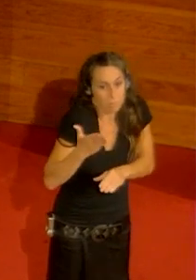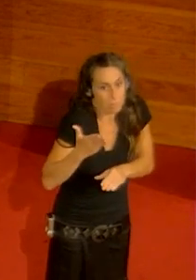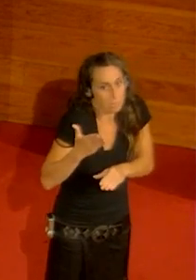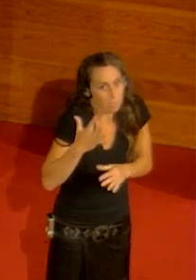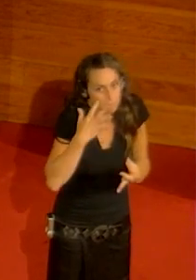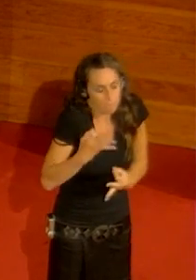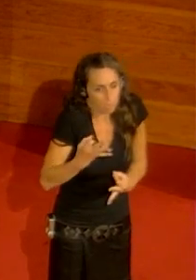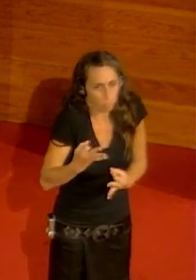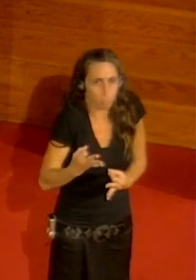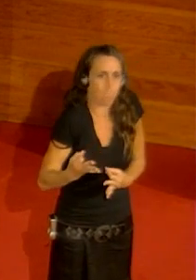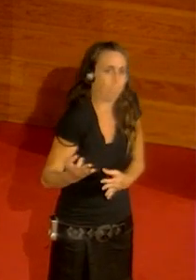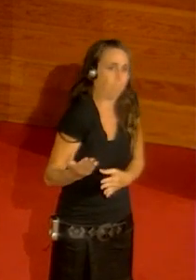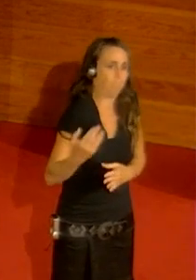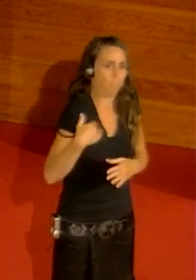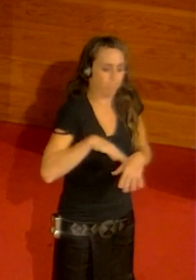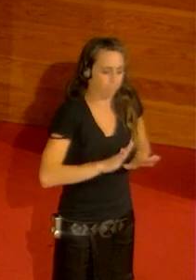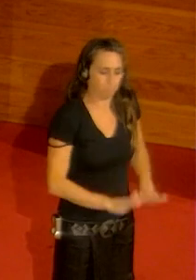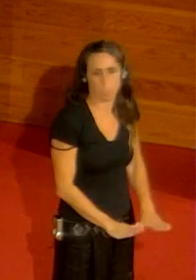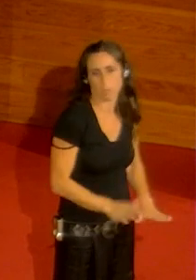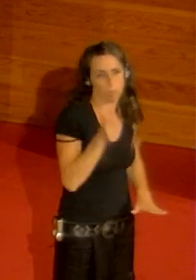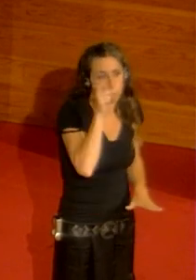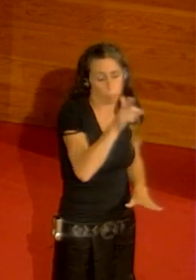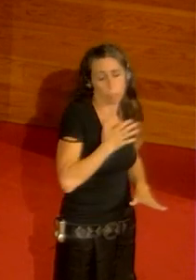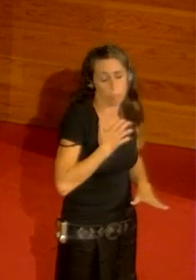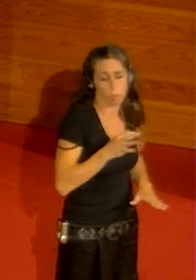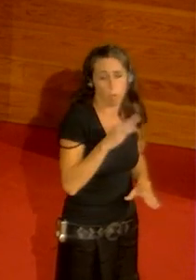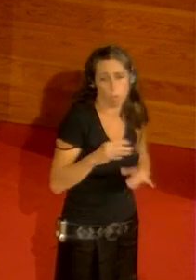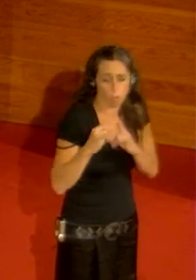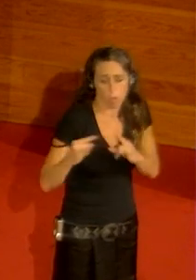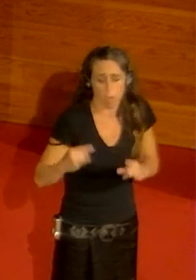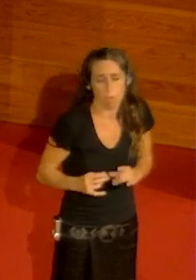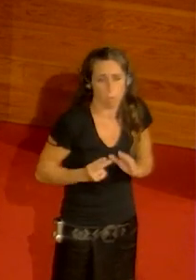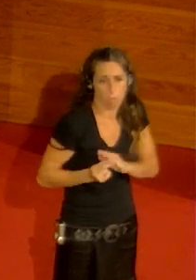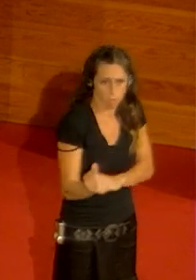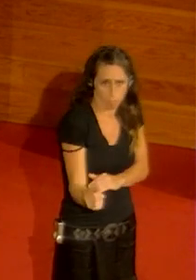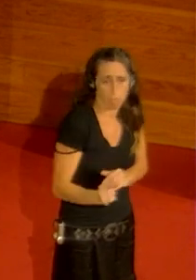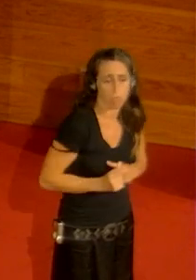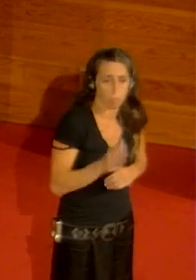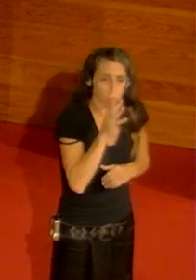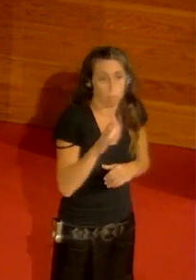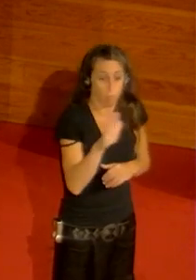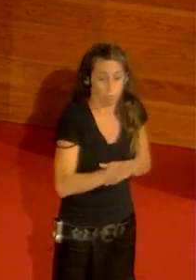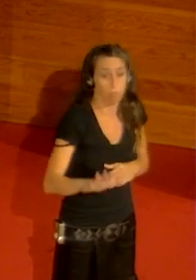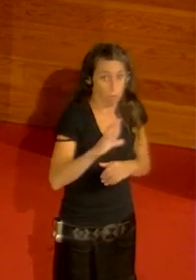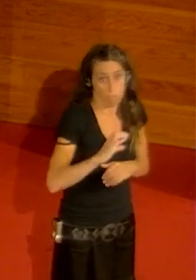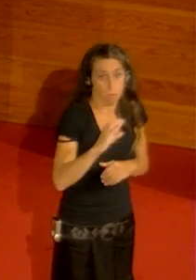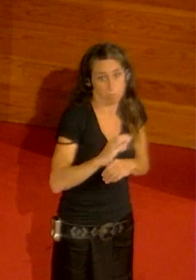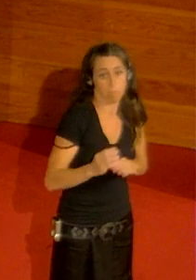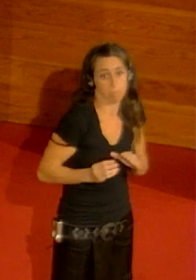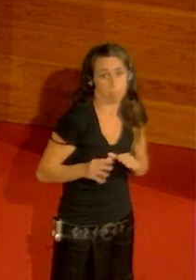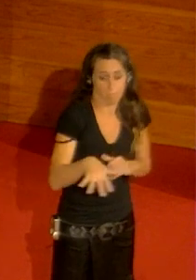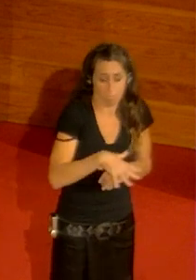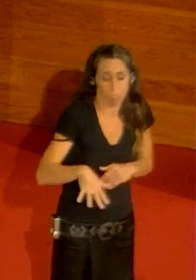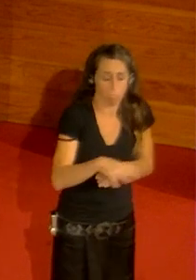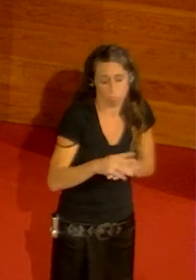riesgo Entonces qué pasa pues me quedo aquí en mi pueblo o en mi campo de refugiados porque también hay campos de refugiados dentro de cisjordania Y qué ha acabo haciendo